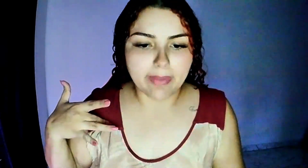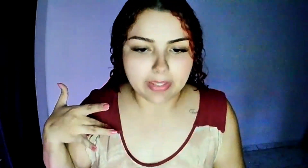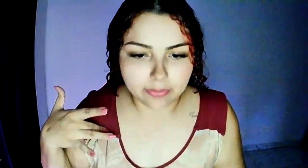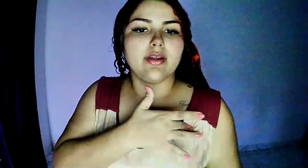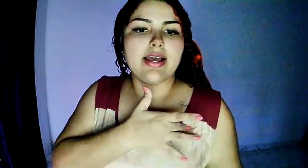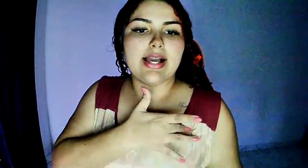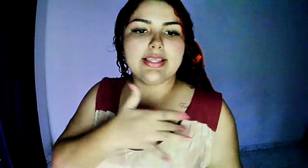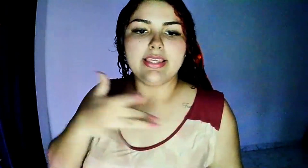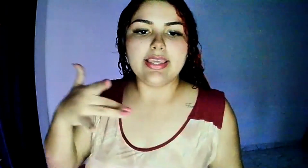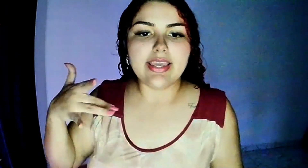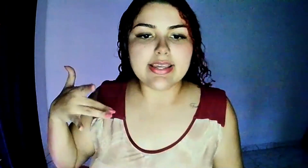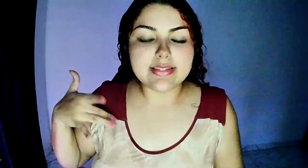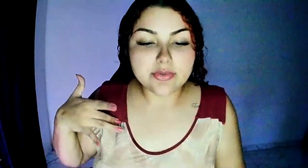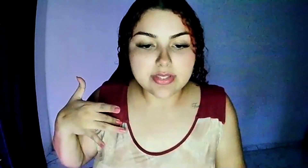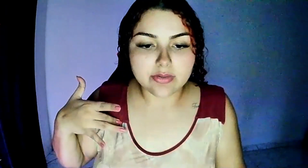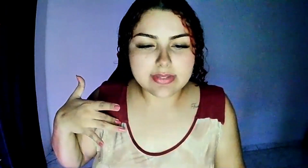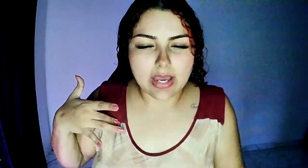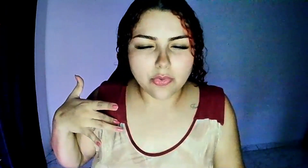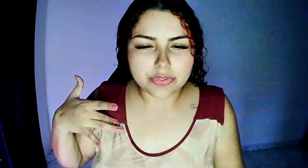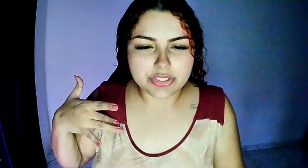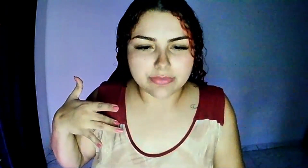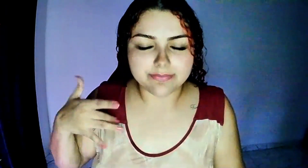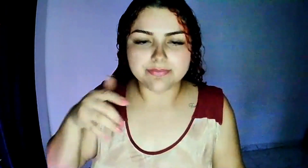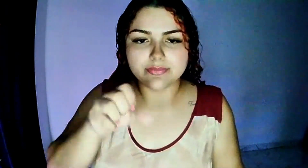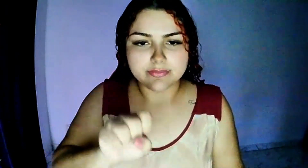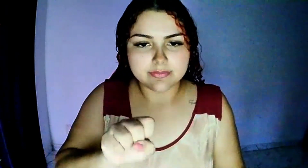peito. Aqui, esse é o sinal de saúde.